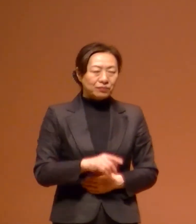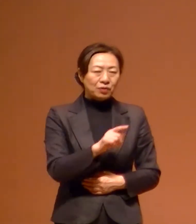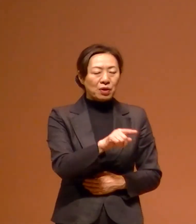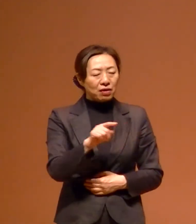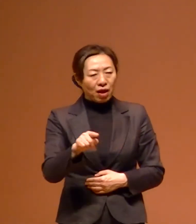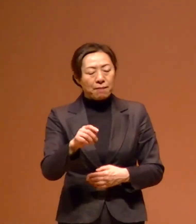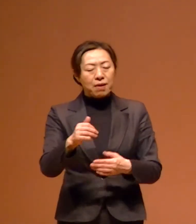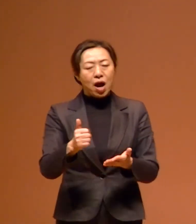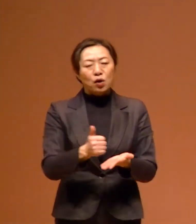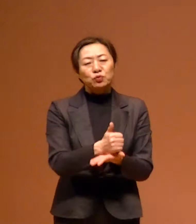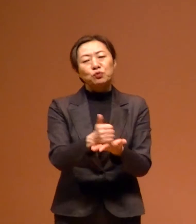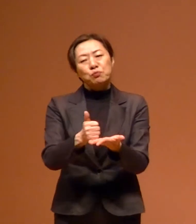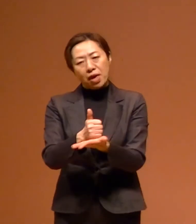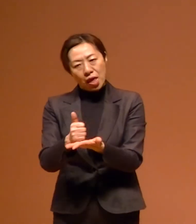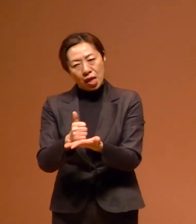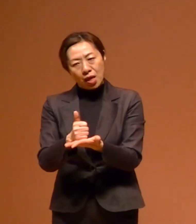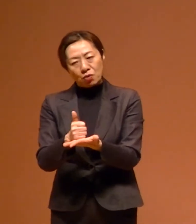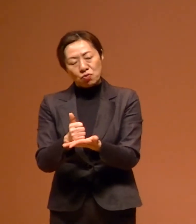運命というか、